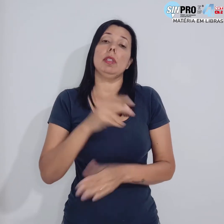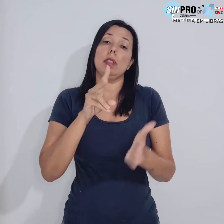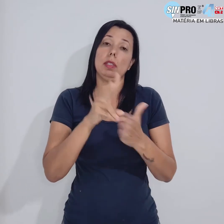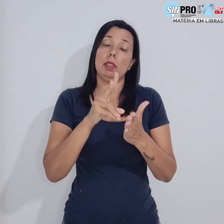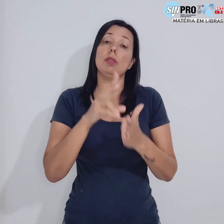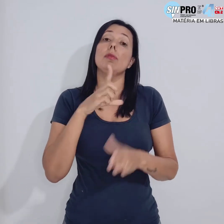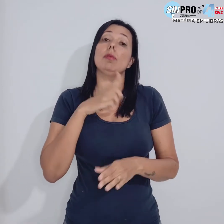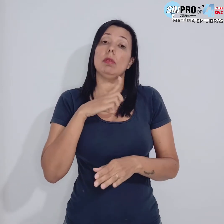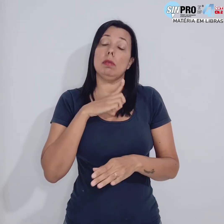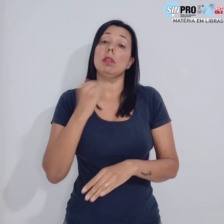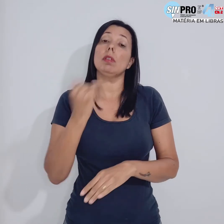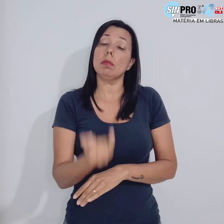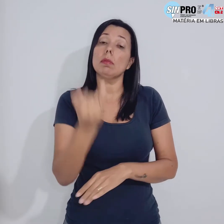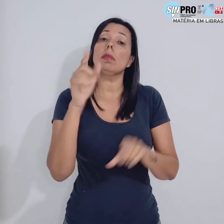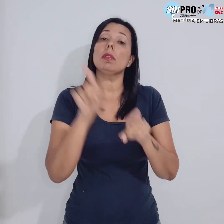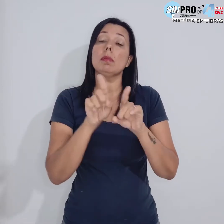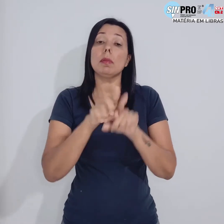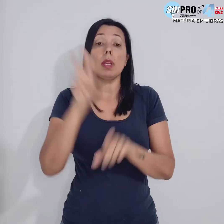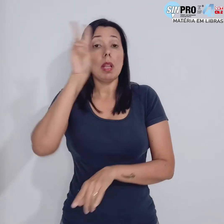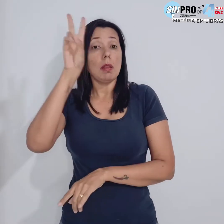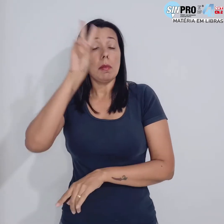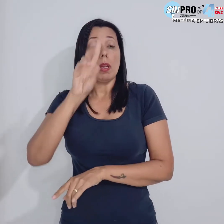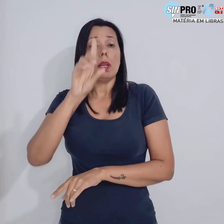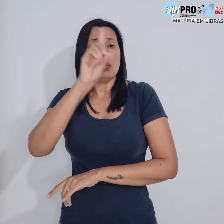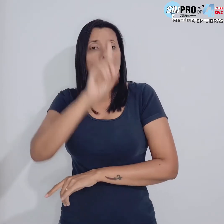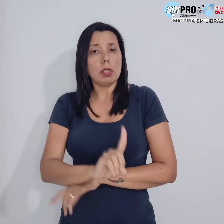É importante também destacar o direito à